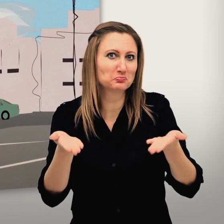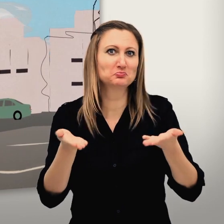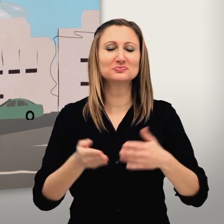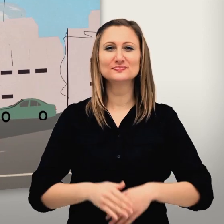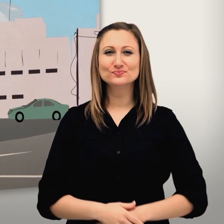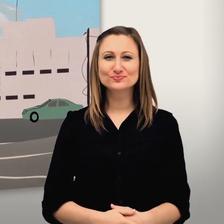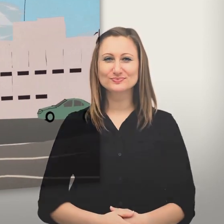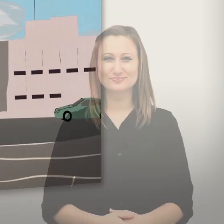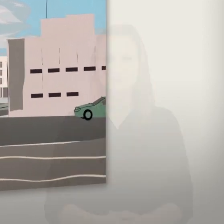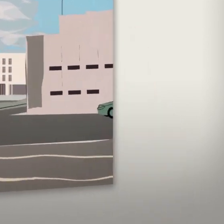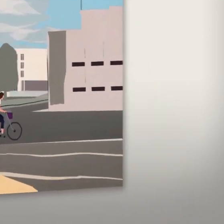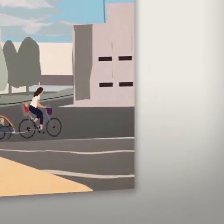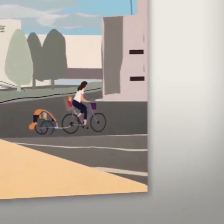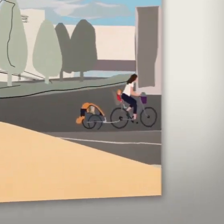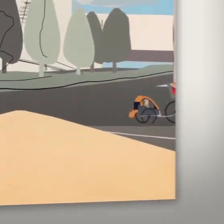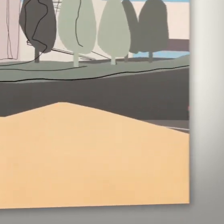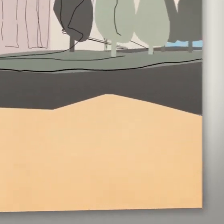keine Utopie bleiben muss.